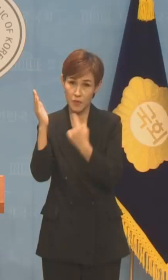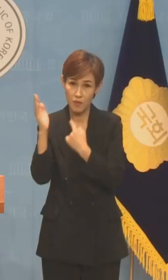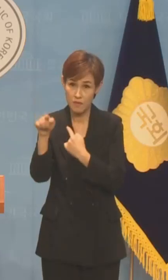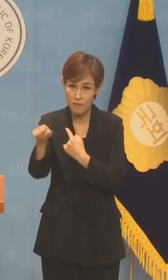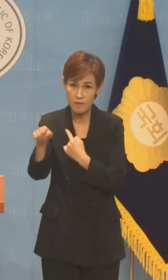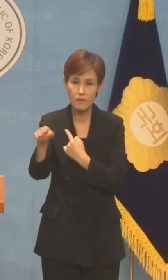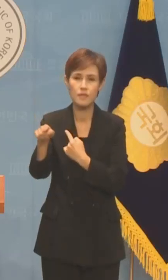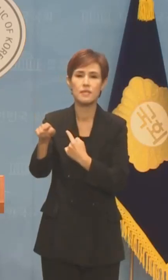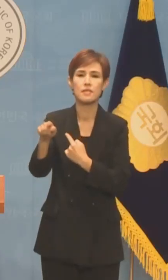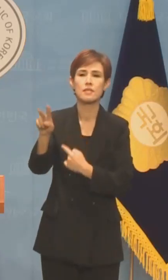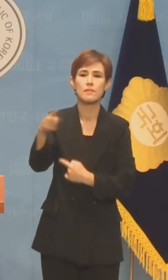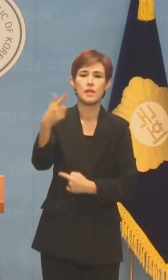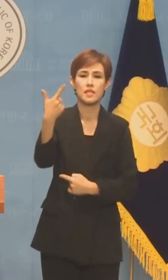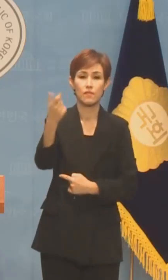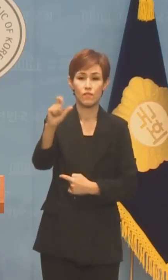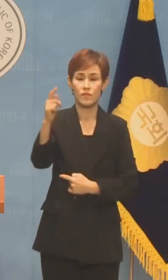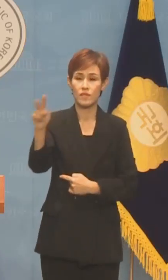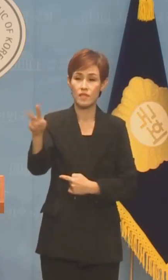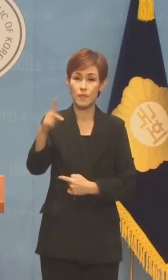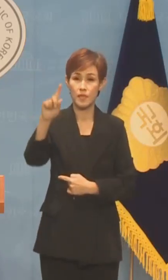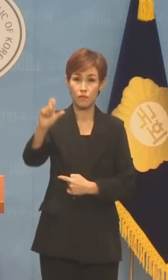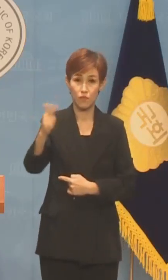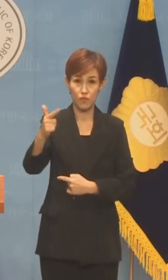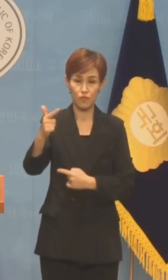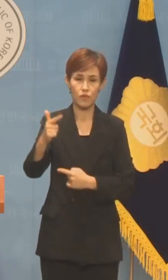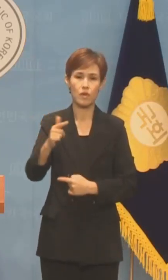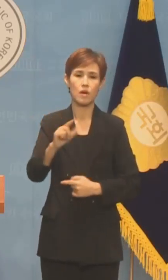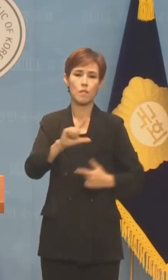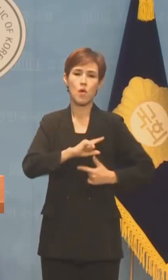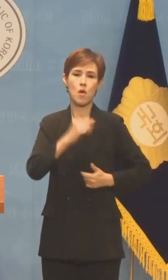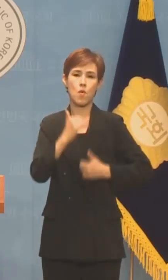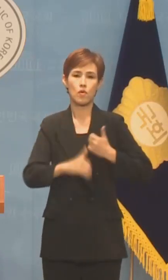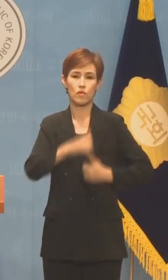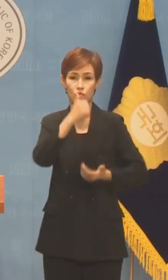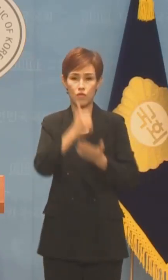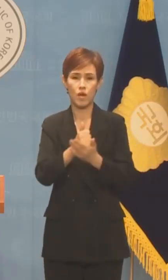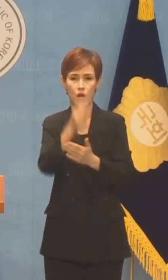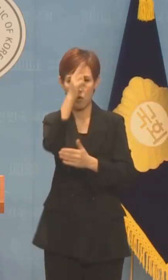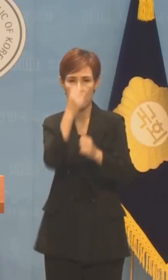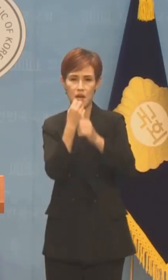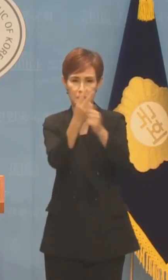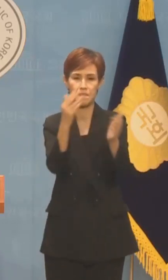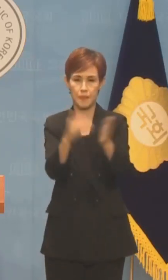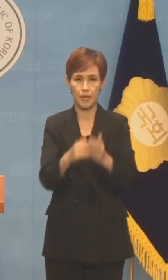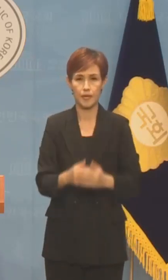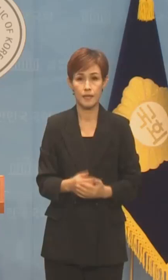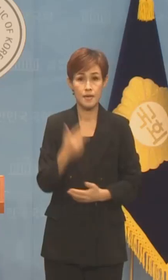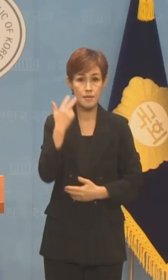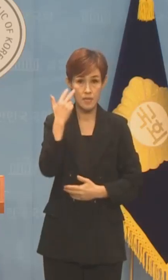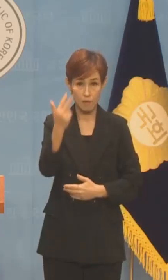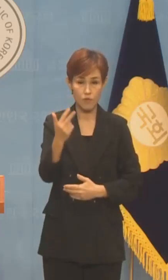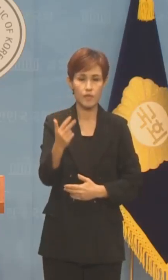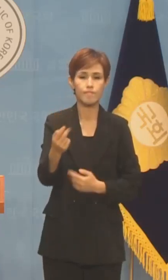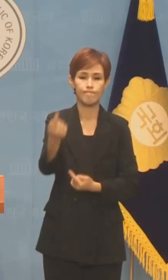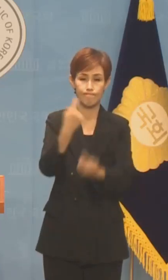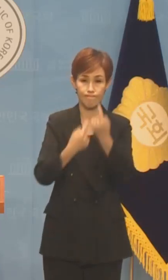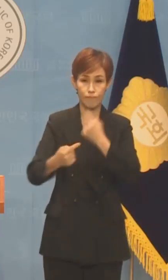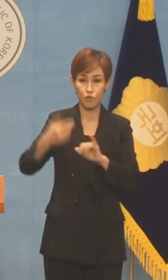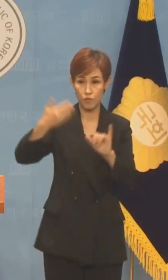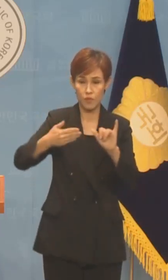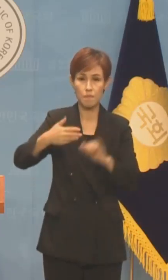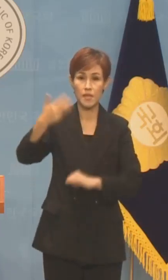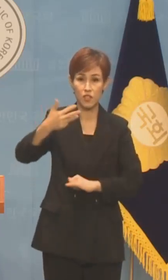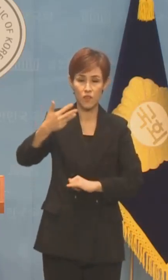게시글 216건에 대해 명예훼손 혐의로 고발 조치를 완료했습니다. 다음 주에는 접수된 유튜브에